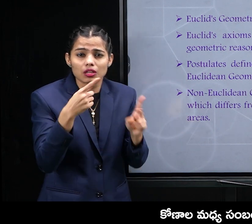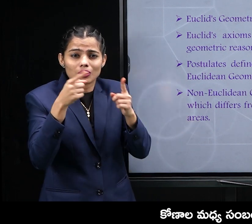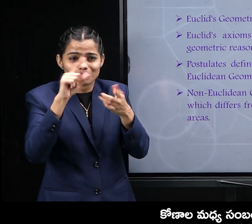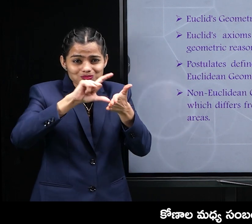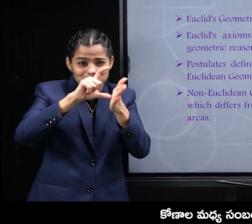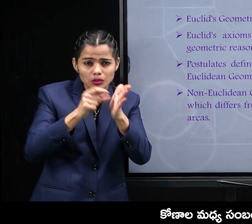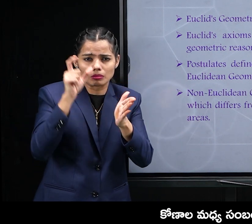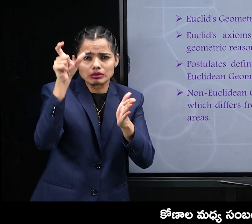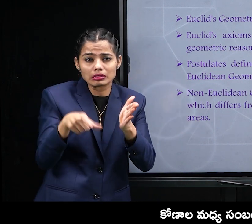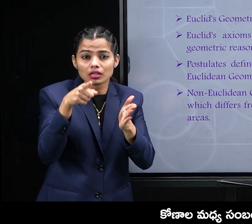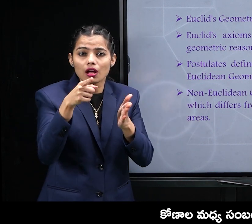पोस्टिलेट्स निर्वहिंचाई